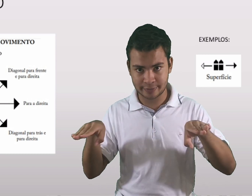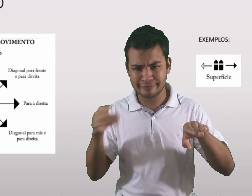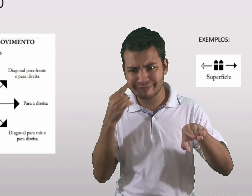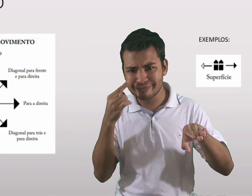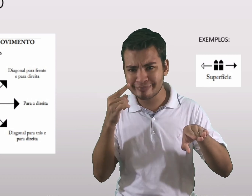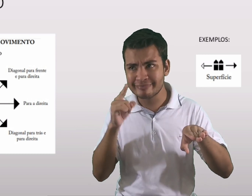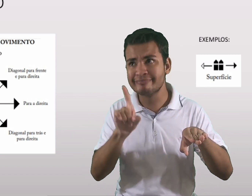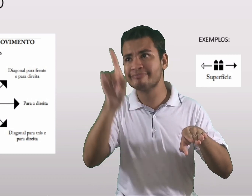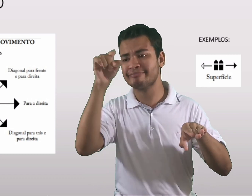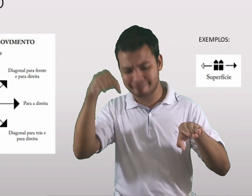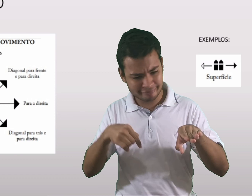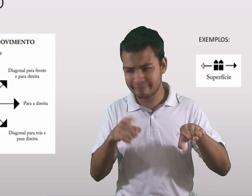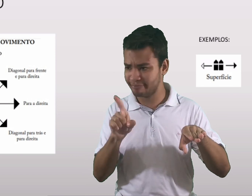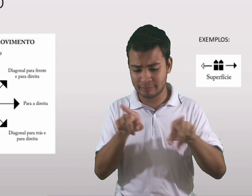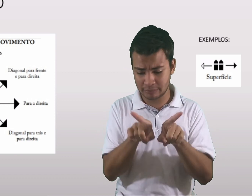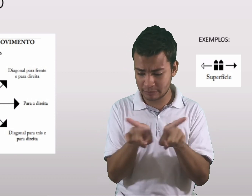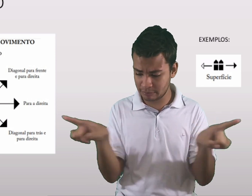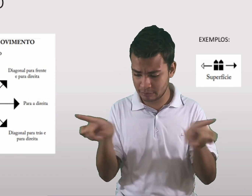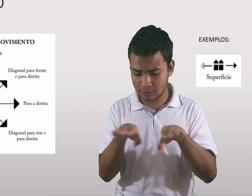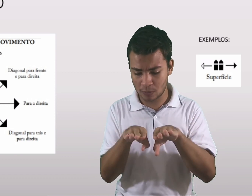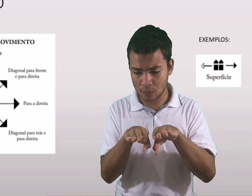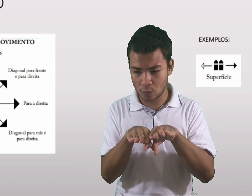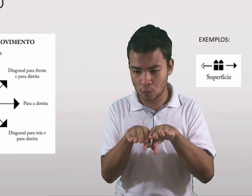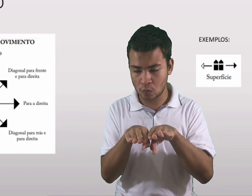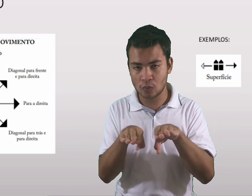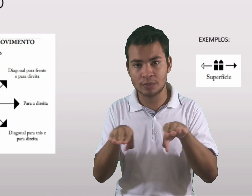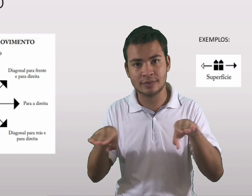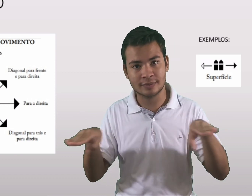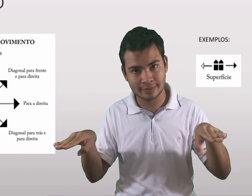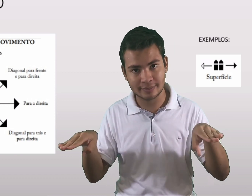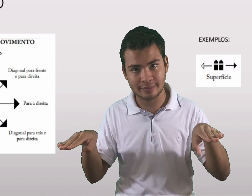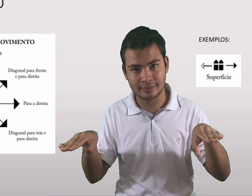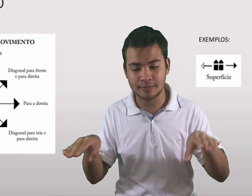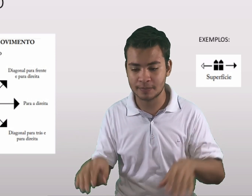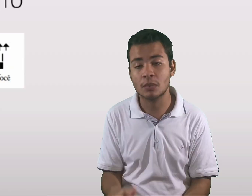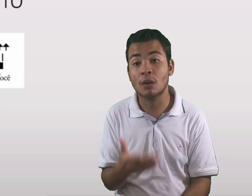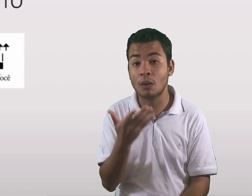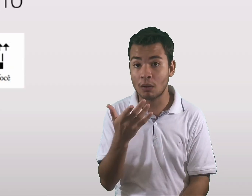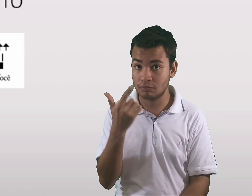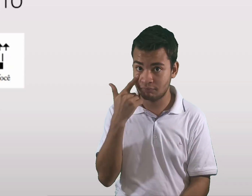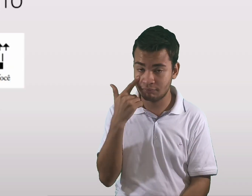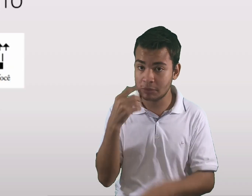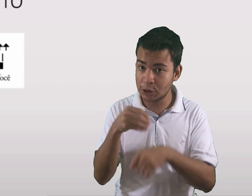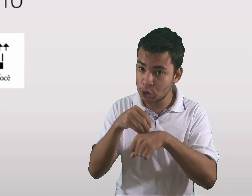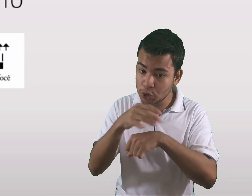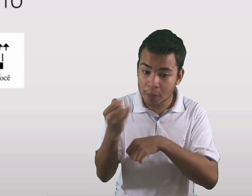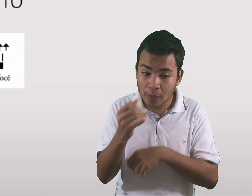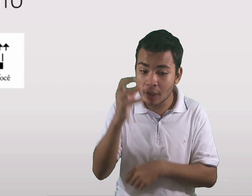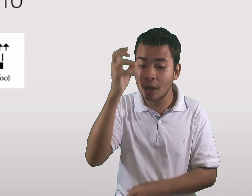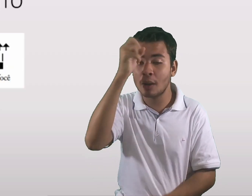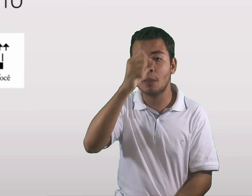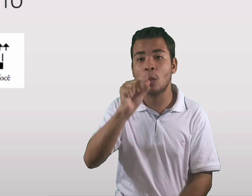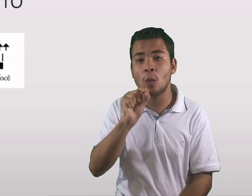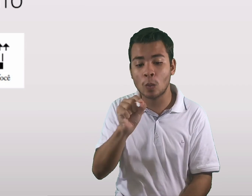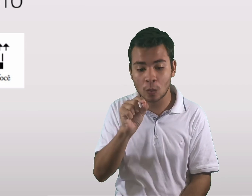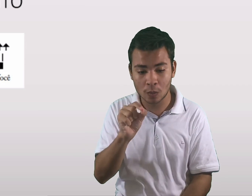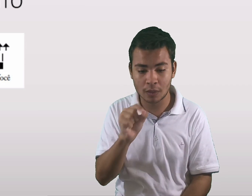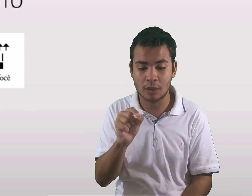superfície. Esse é o sinal. Então, não é um movimento para cima nem para baixo, ele é para o lado. Então, uma dica